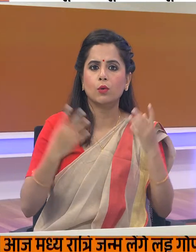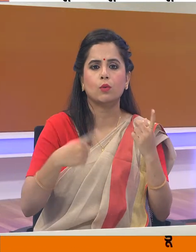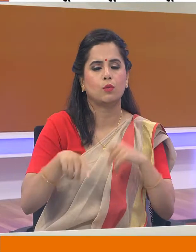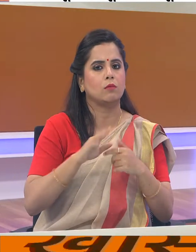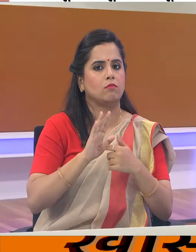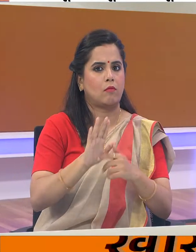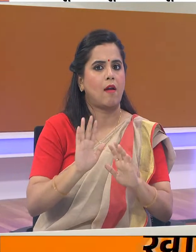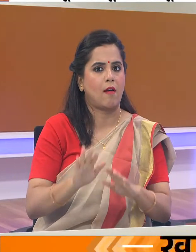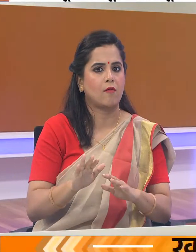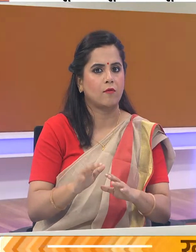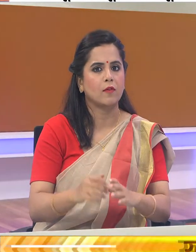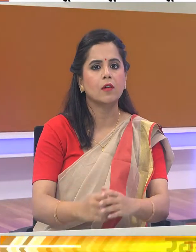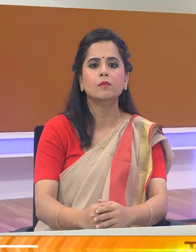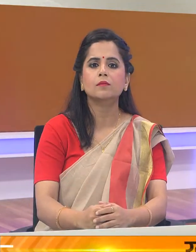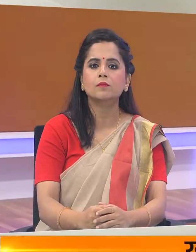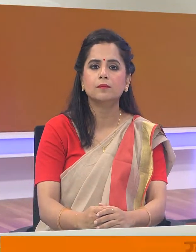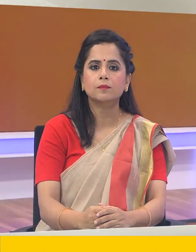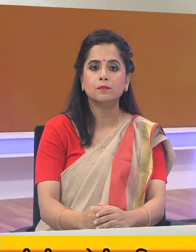है।